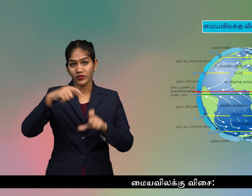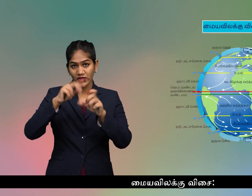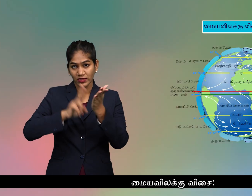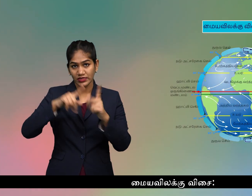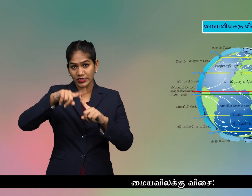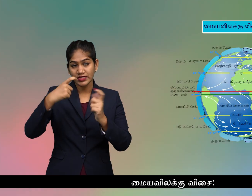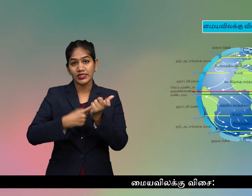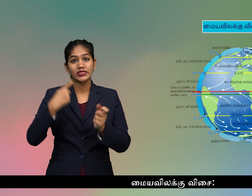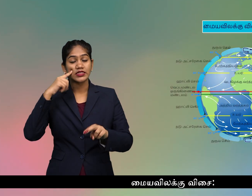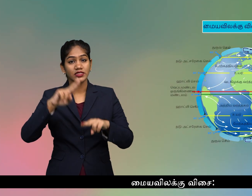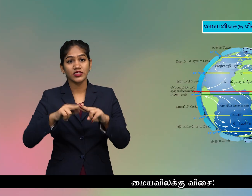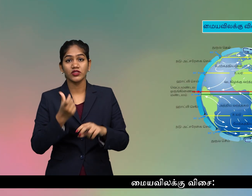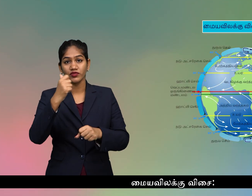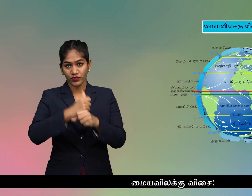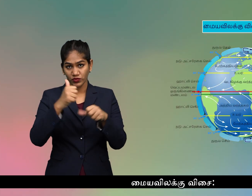மையவிலக்கு விசை.